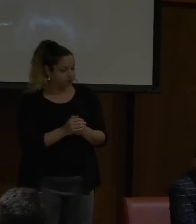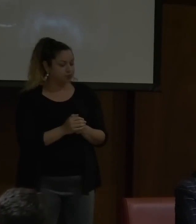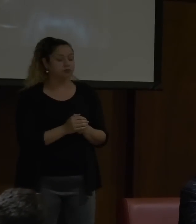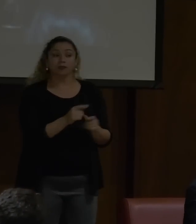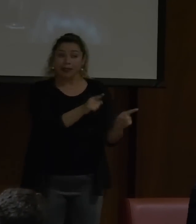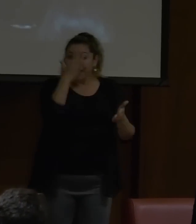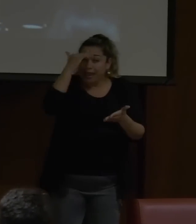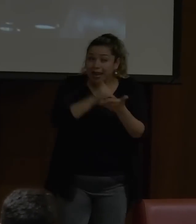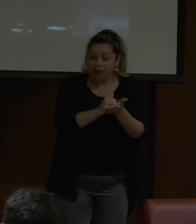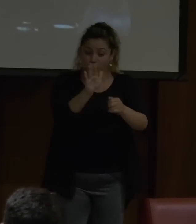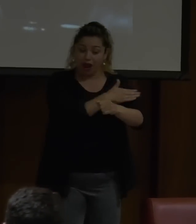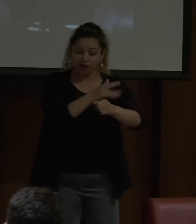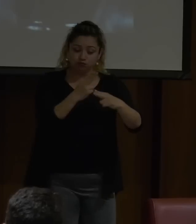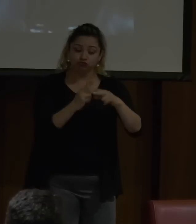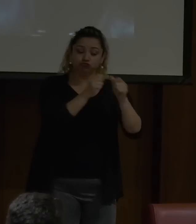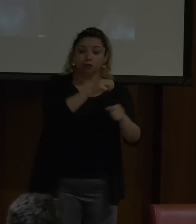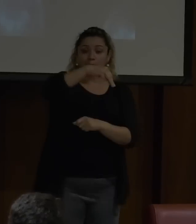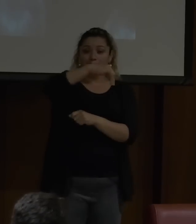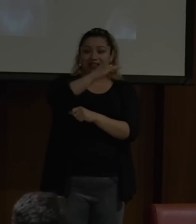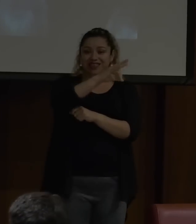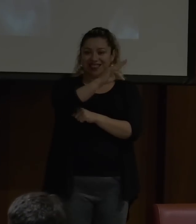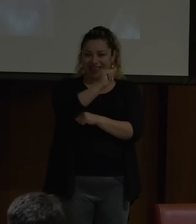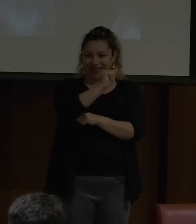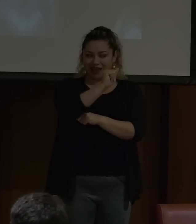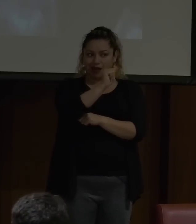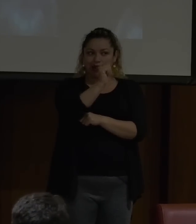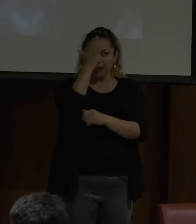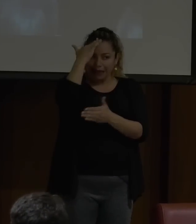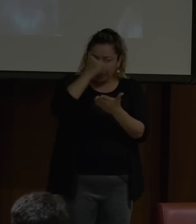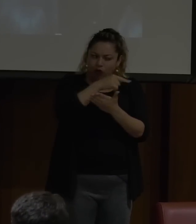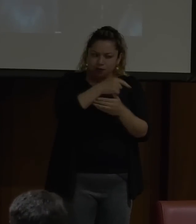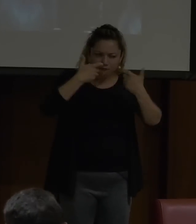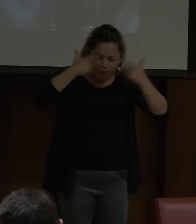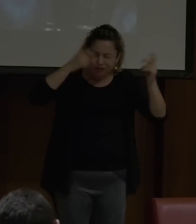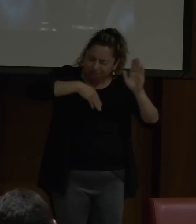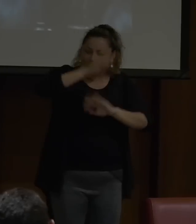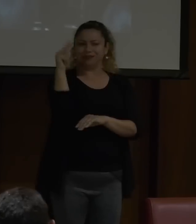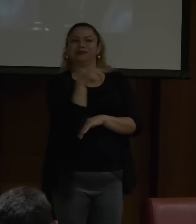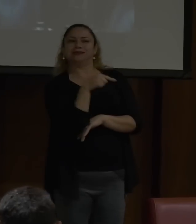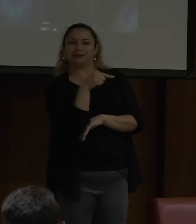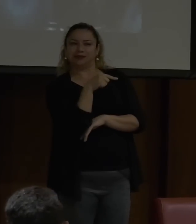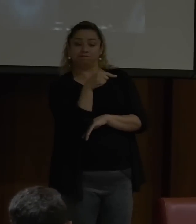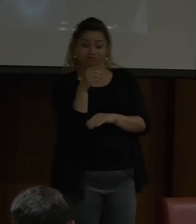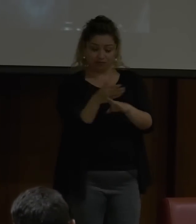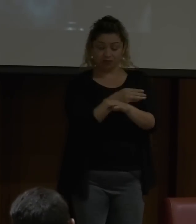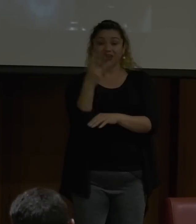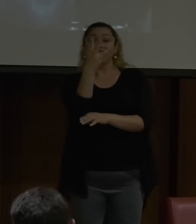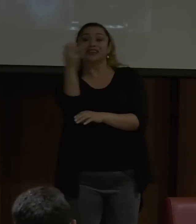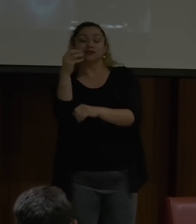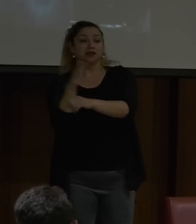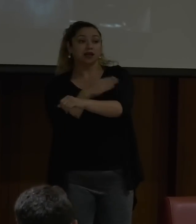Yo creo que Matilde Lina sin duda es la canción más conocida de Leandro, pero en 300 canciones realmente